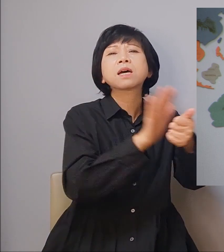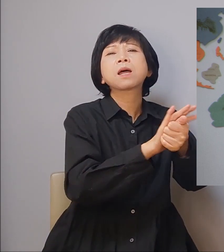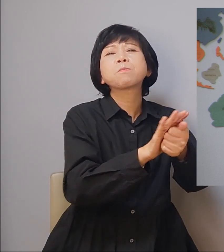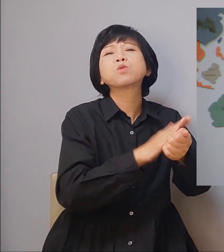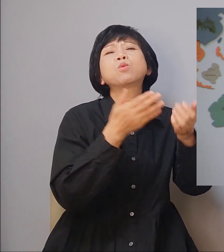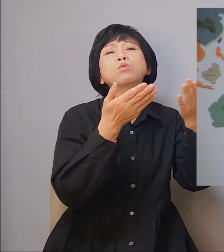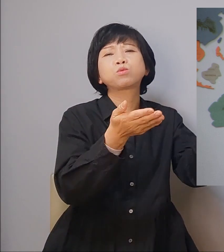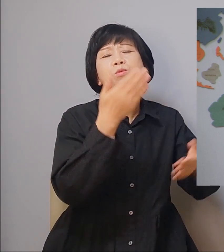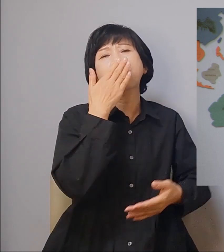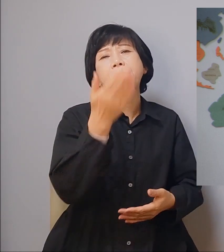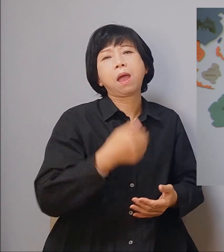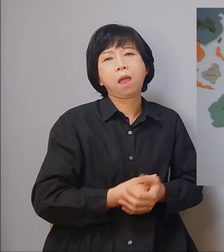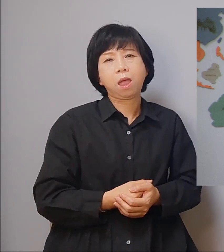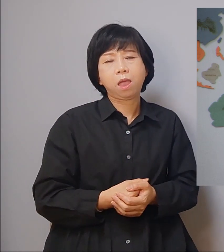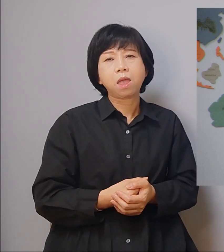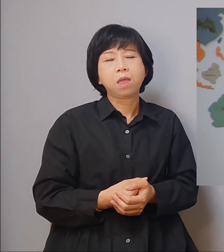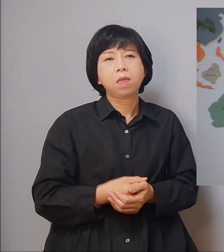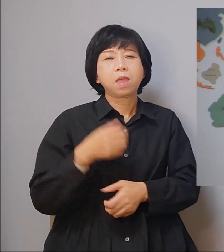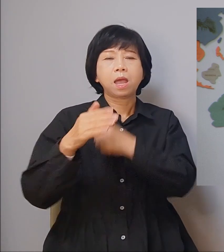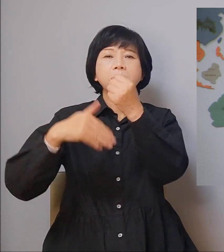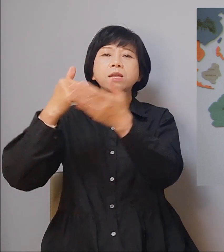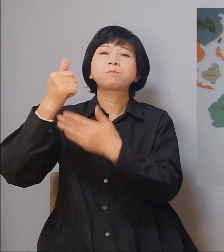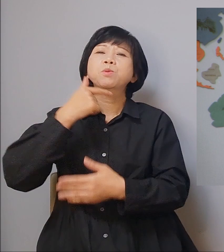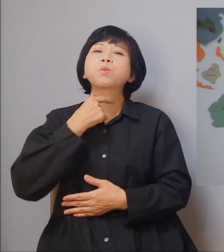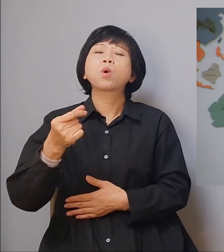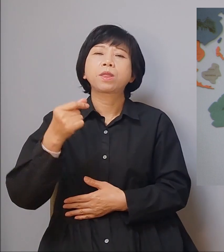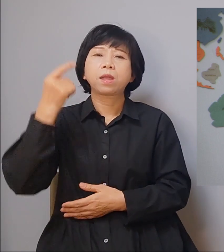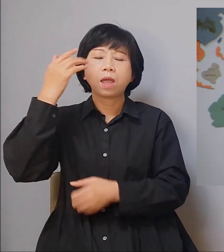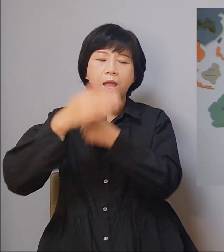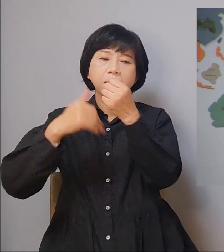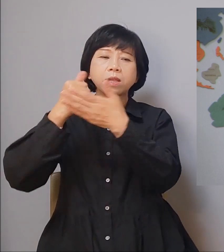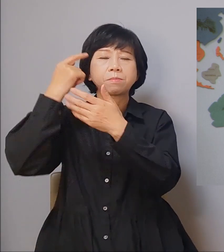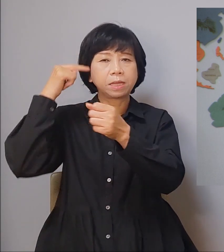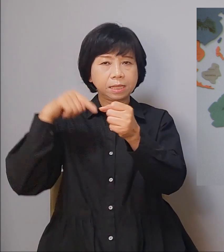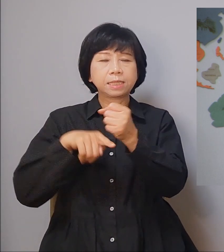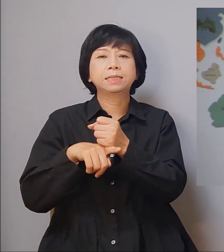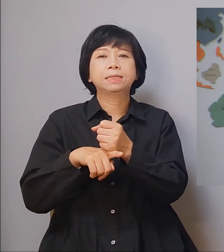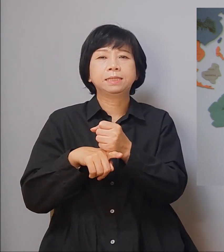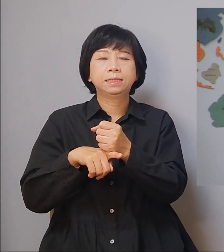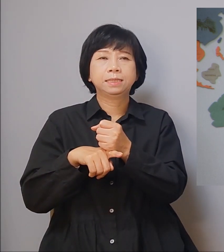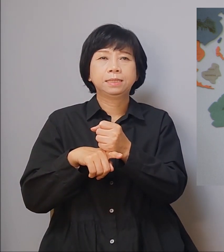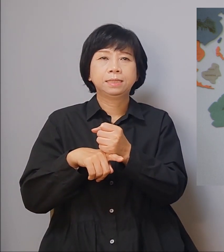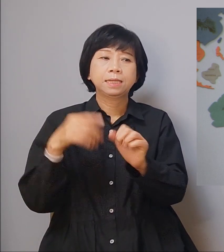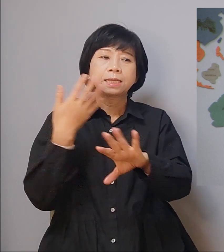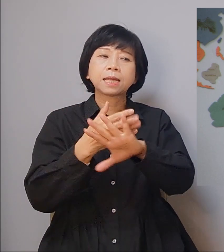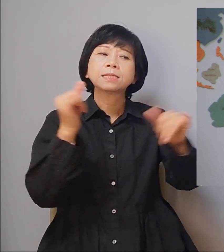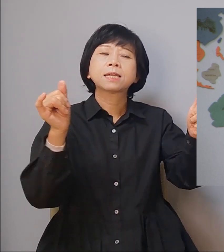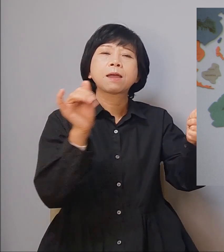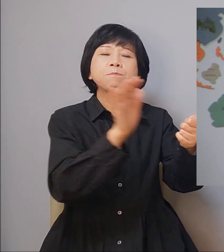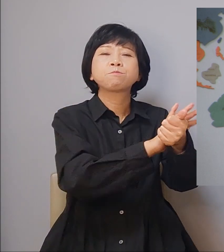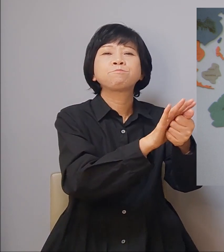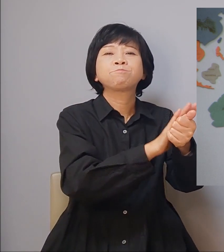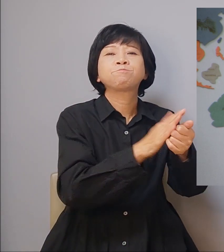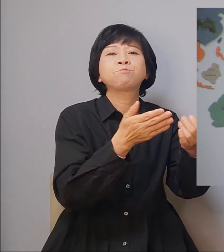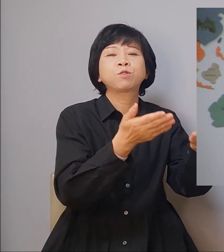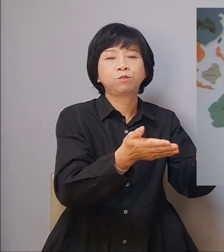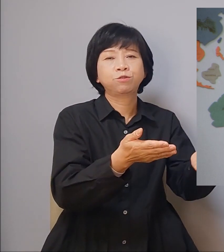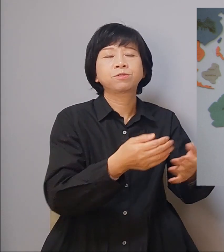있는 자들을, 우리 주변에 있는 똑같은 처지에 있는 자들을 어떻게 할까요? 능히 위로하게